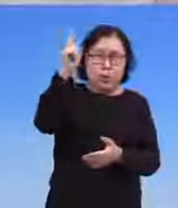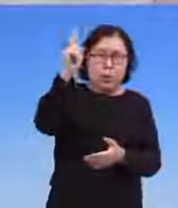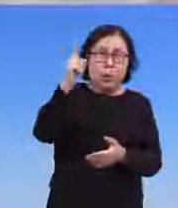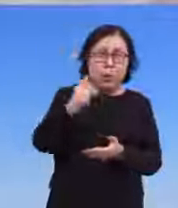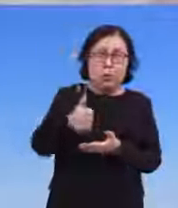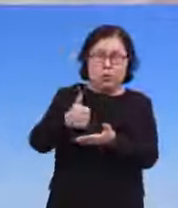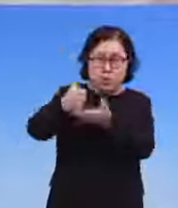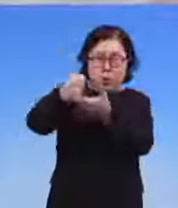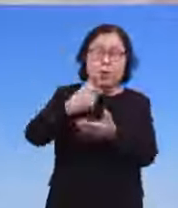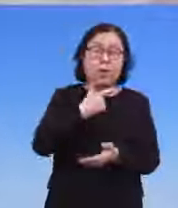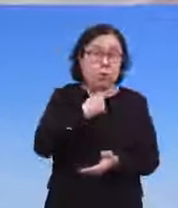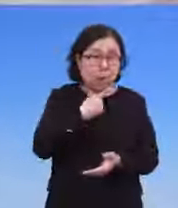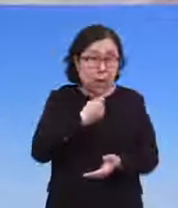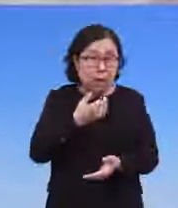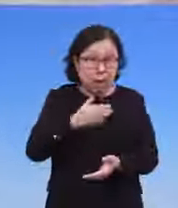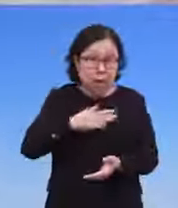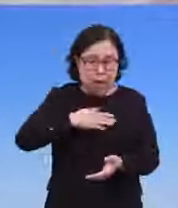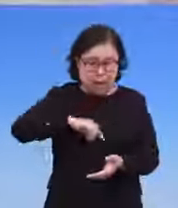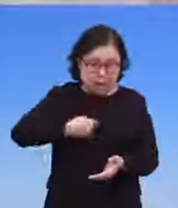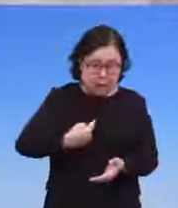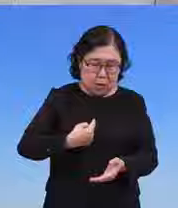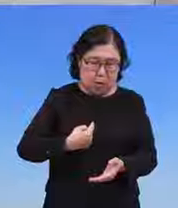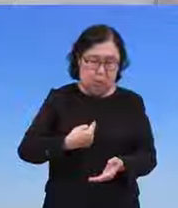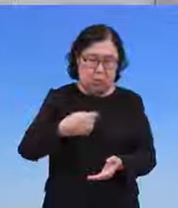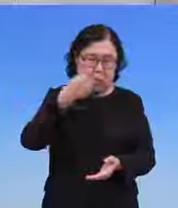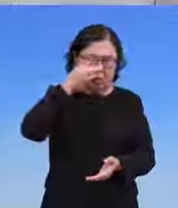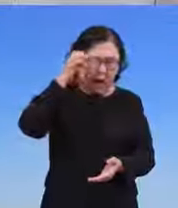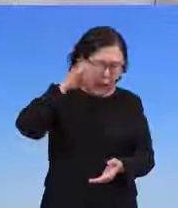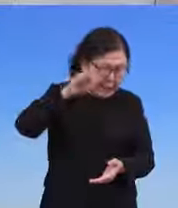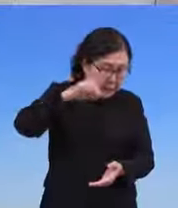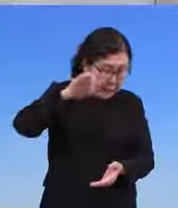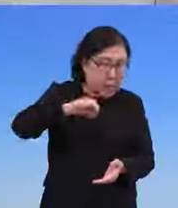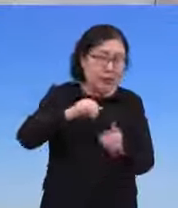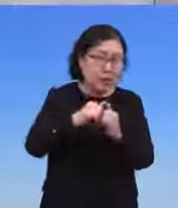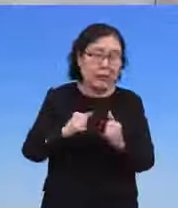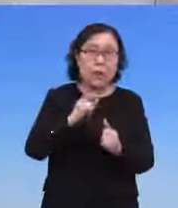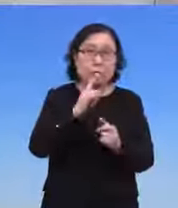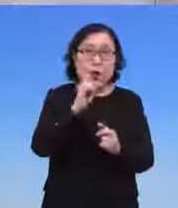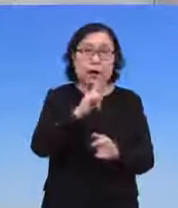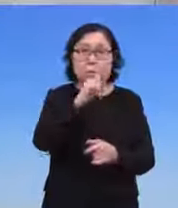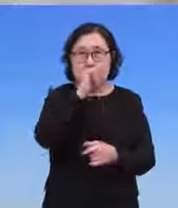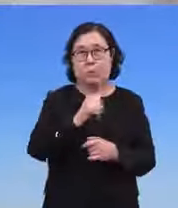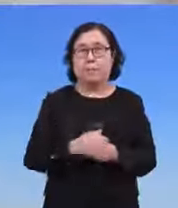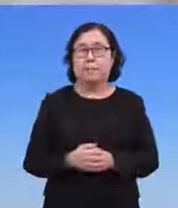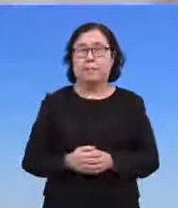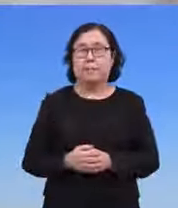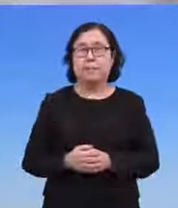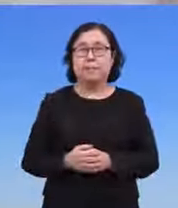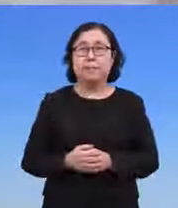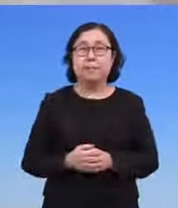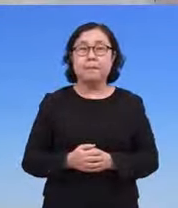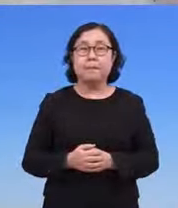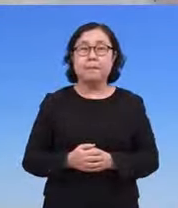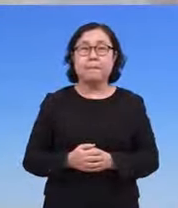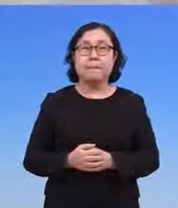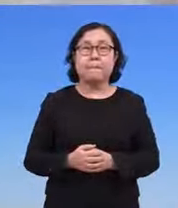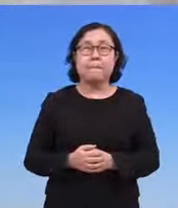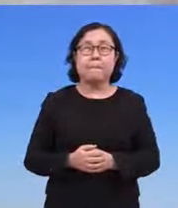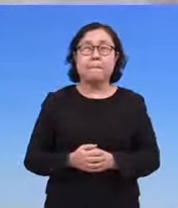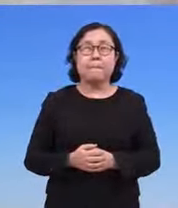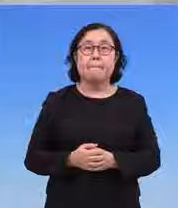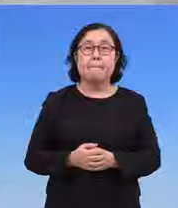그렇게 높여주는데 본인은 자기 존재를 너무나 비하하고 있는 거예요. 아주 하찮은 존재로.